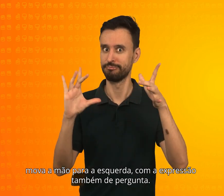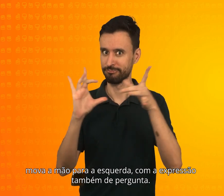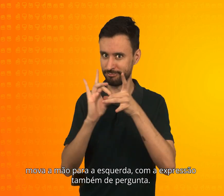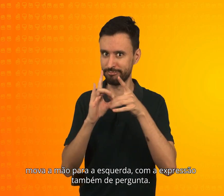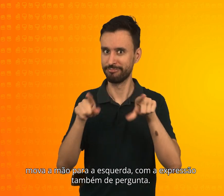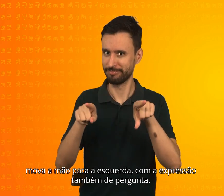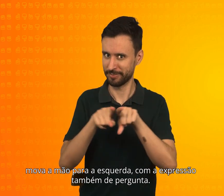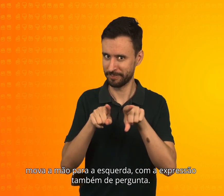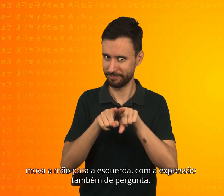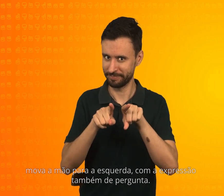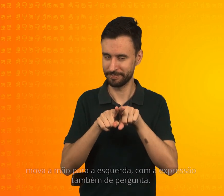também de pergunta.